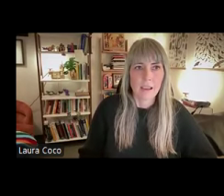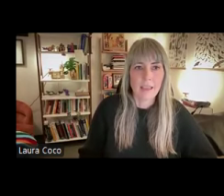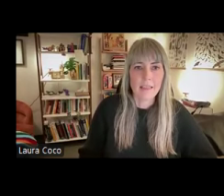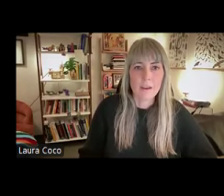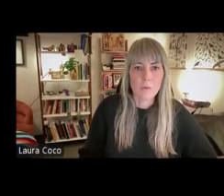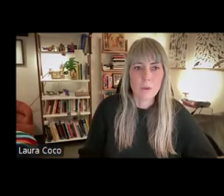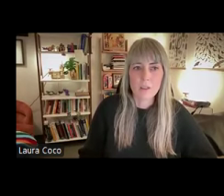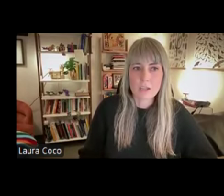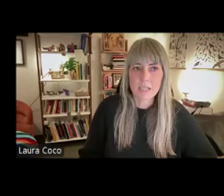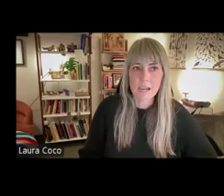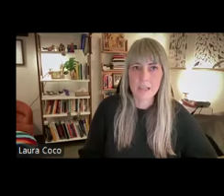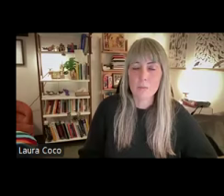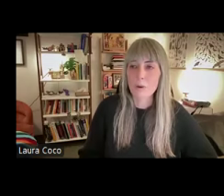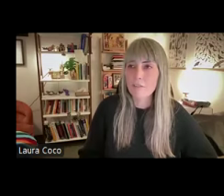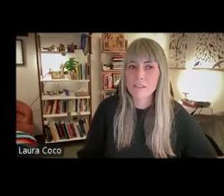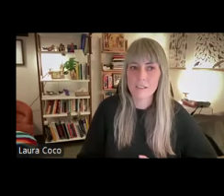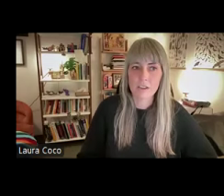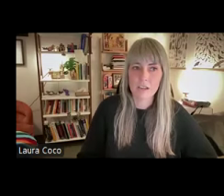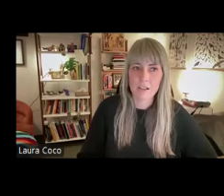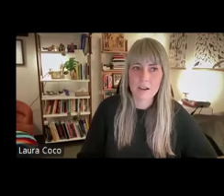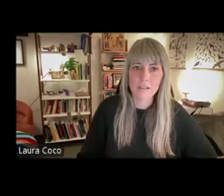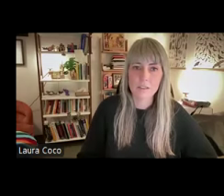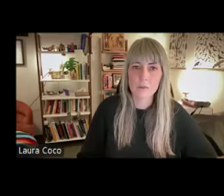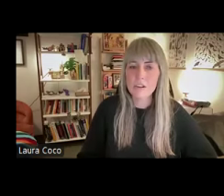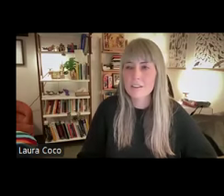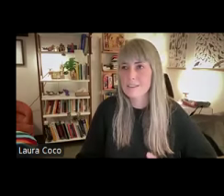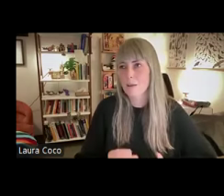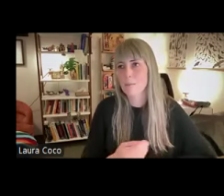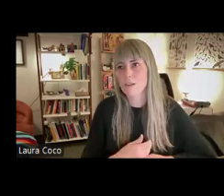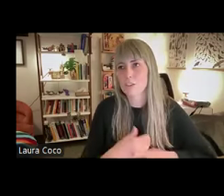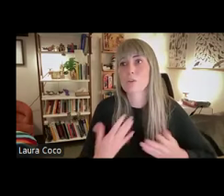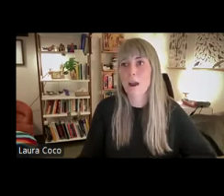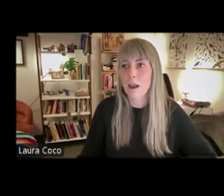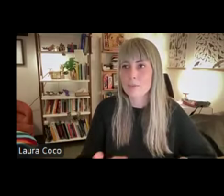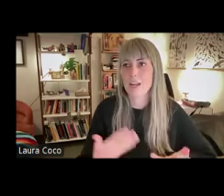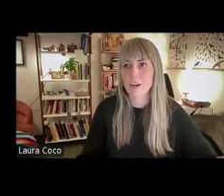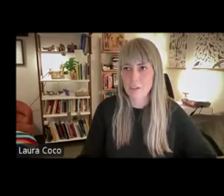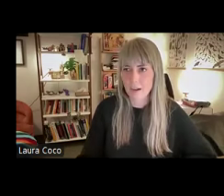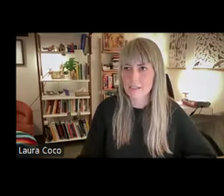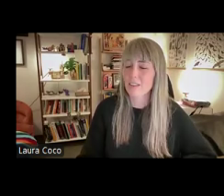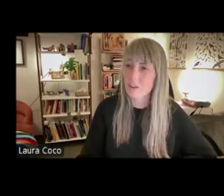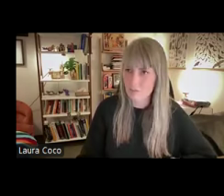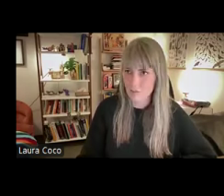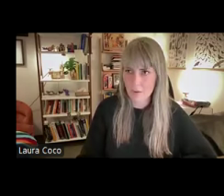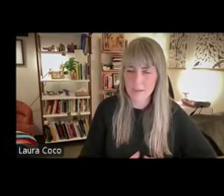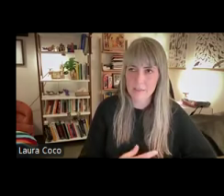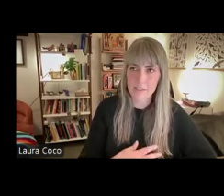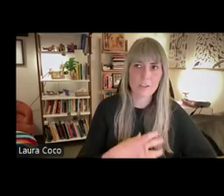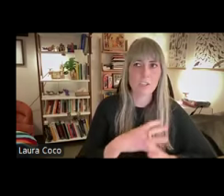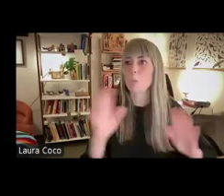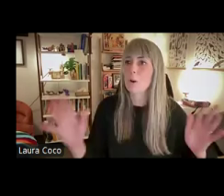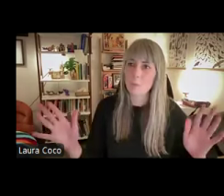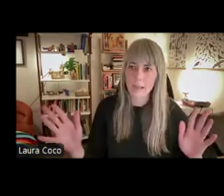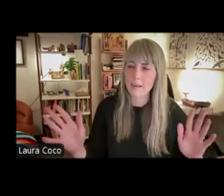no escuchaban bien. Y luego también vimos la prevalencia de la pérdida de audición, entonces, o la pérdida